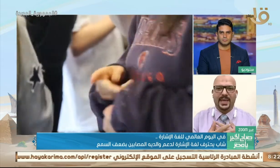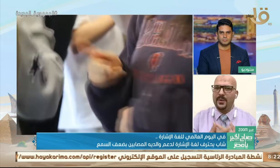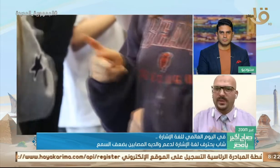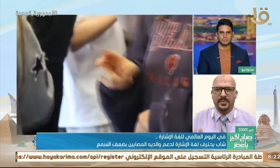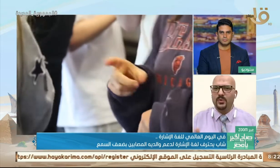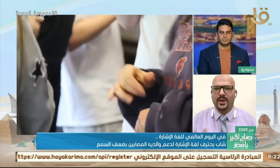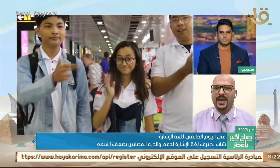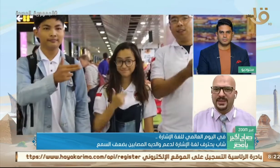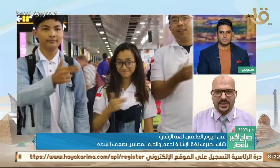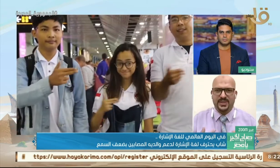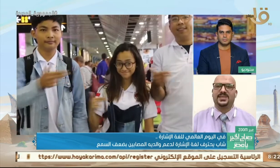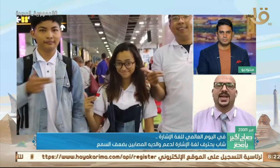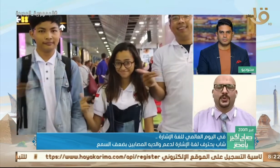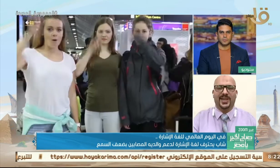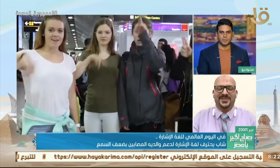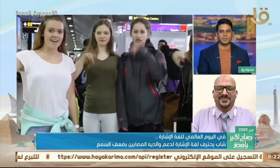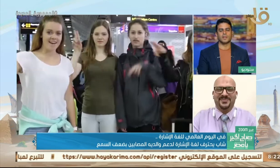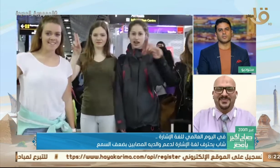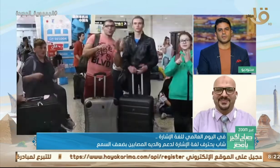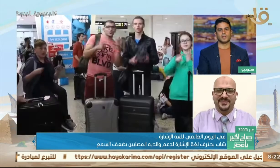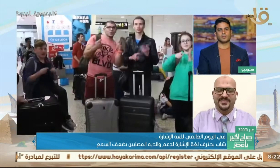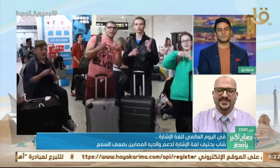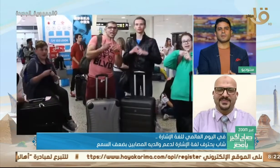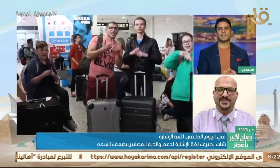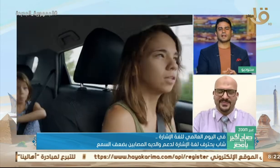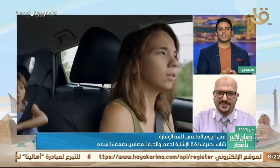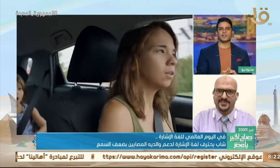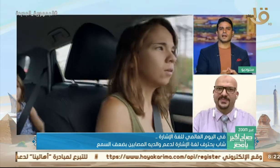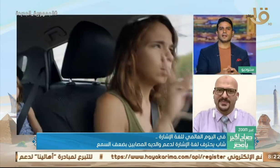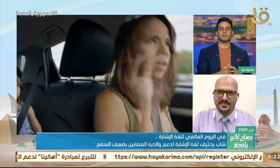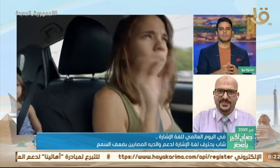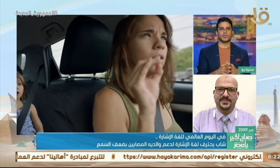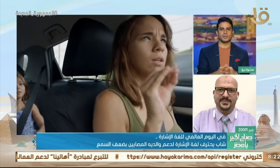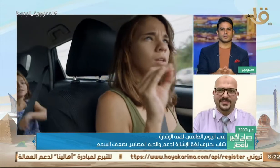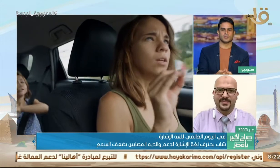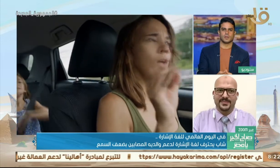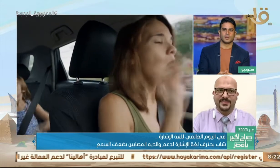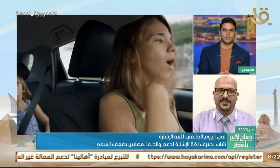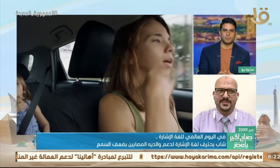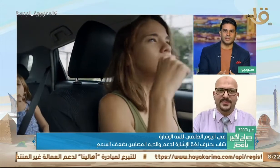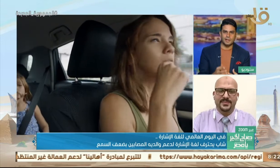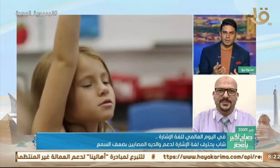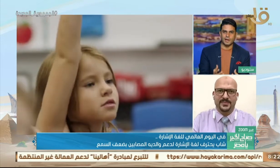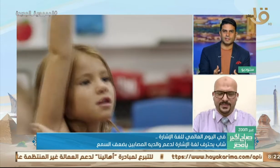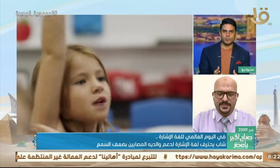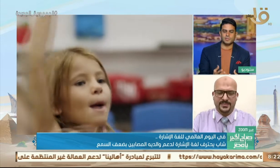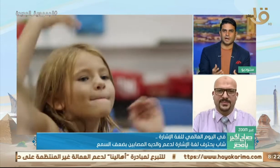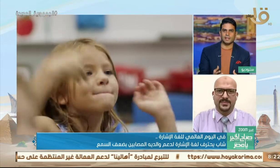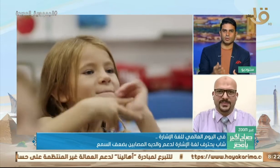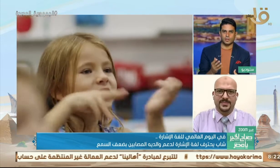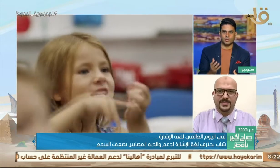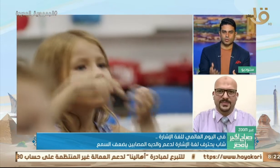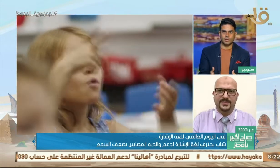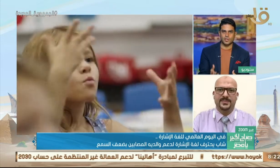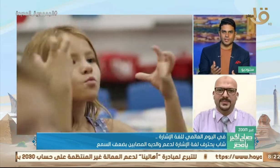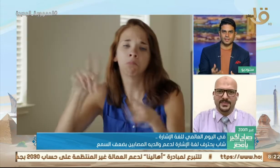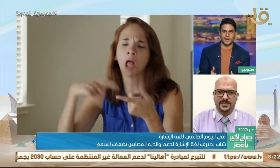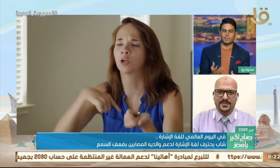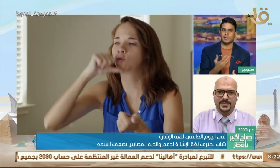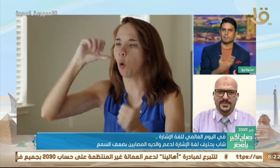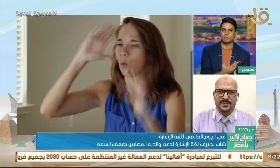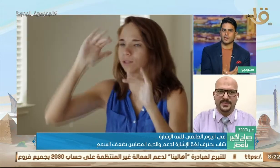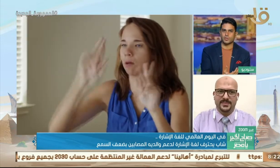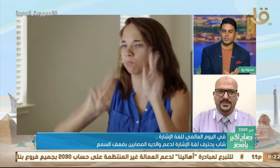مشكلة يلاقي حوالين منه اي حد يقدر يساعده. يعني تمام، ده عظيم جدا. استاذ محمد، انا عشان اعلم شخص بيتكلم عادي وبيسمع عادي لغه الاشاره